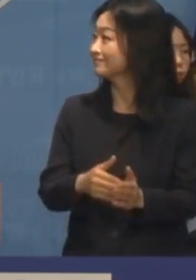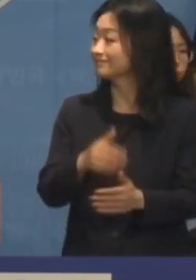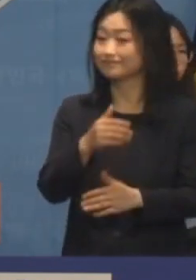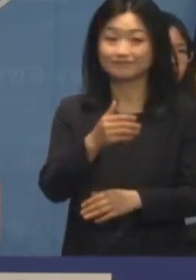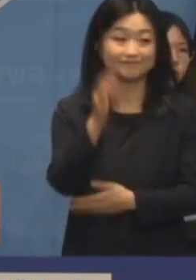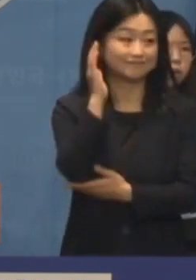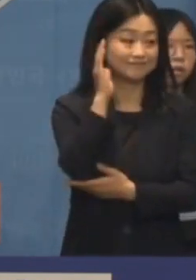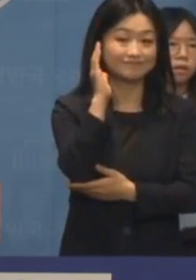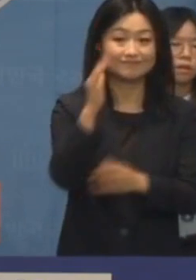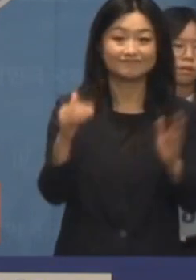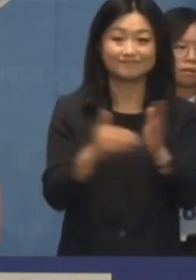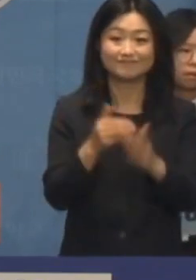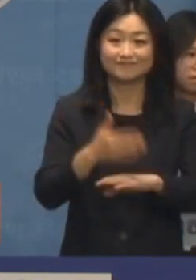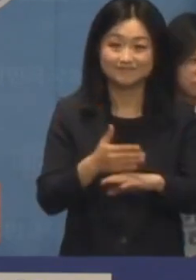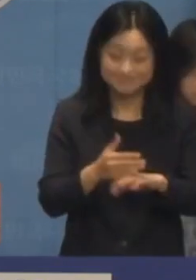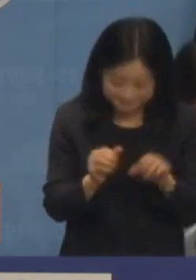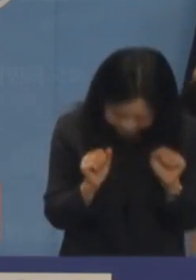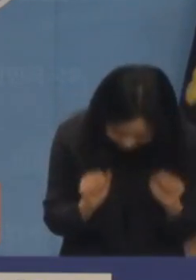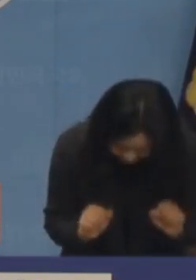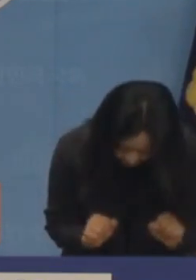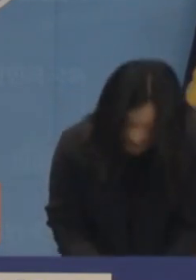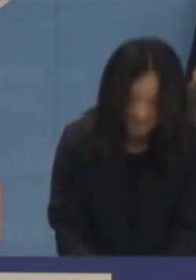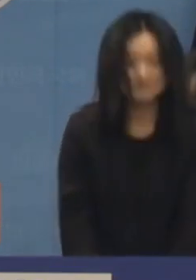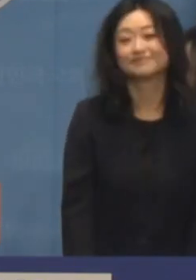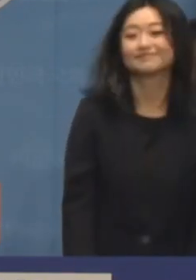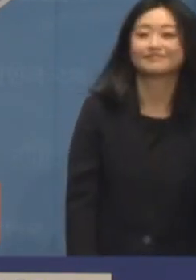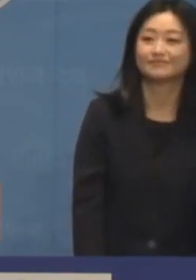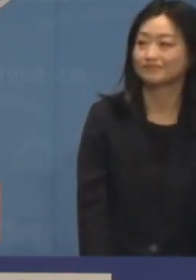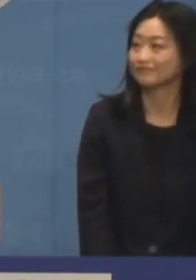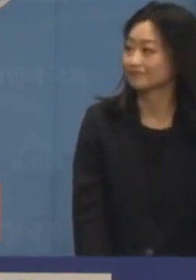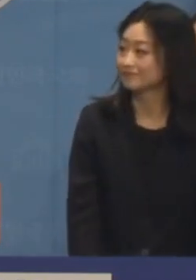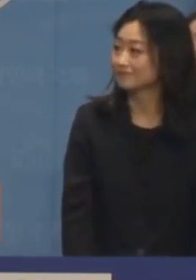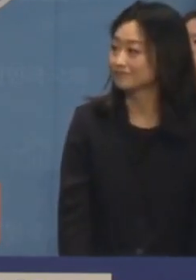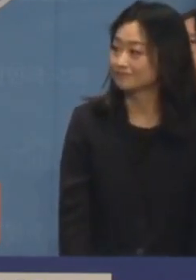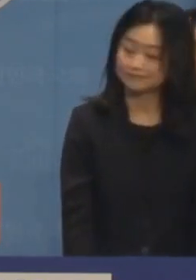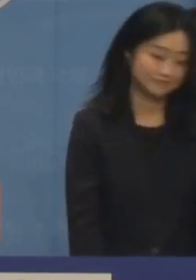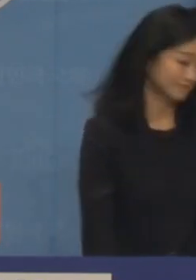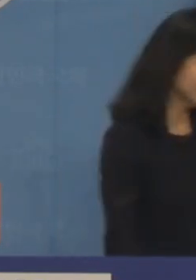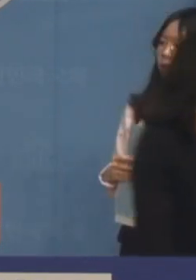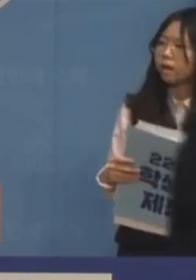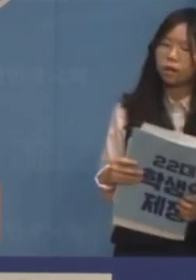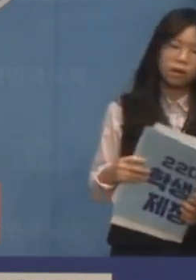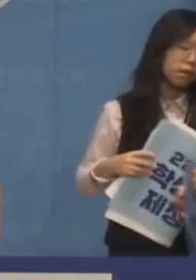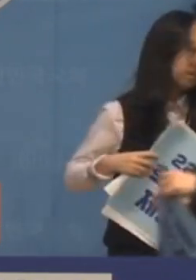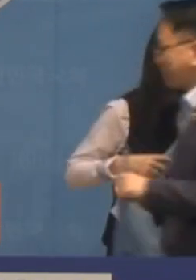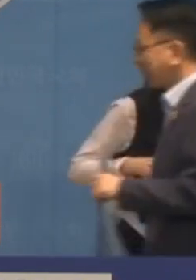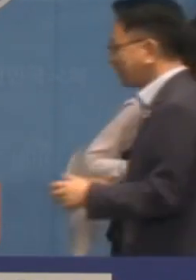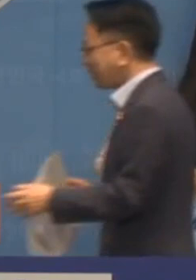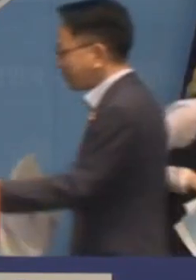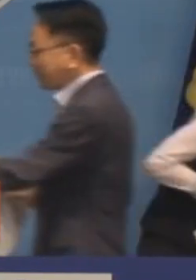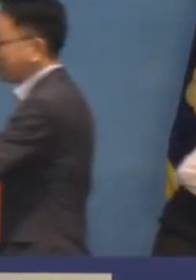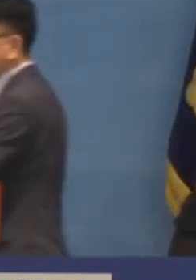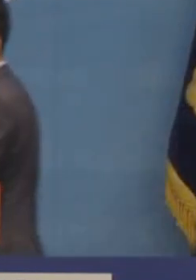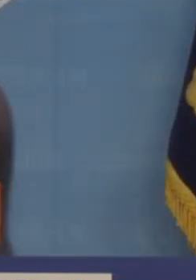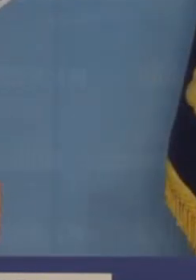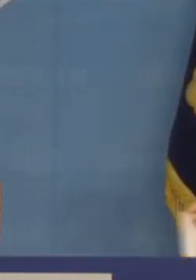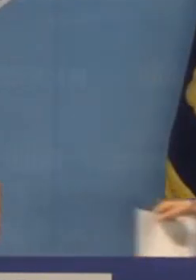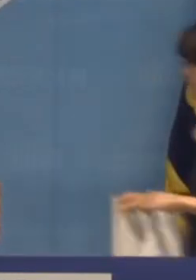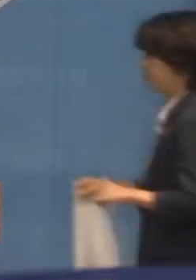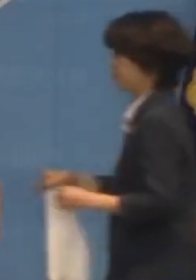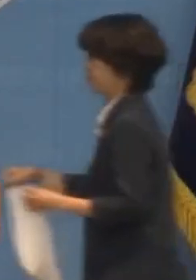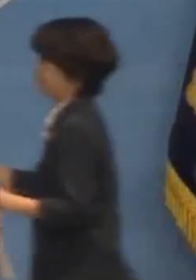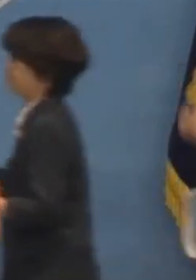네, 이상 마치겠습니다. 빨간.